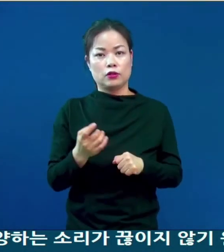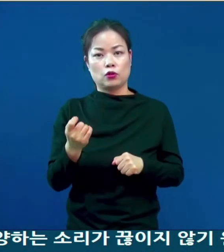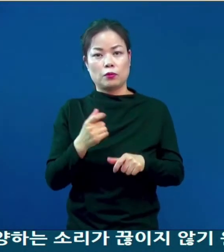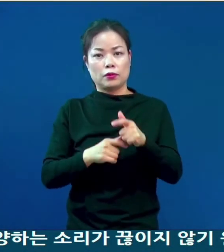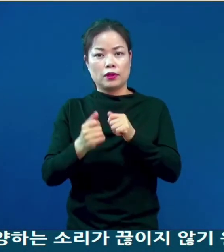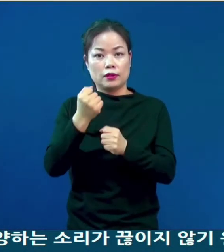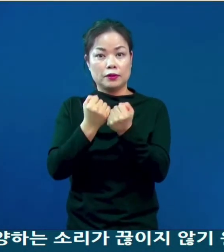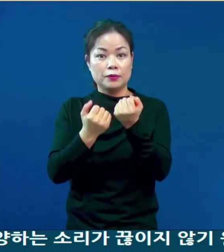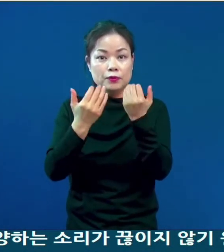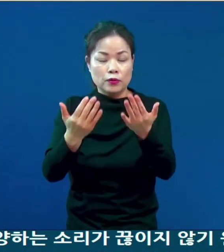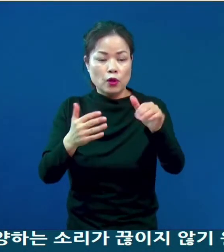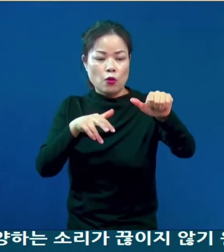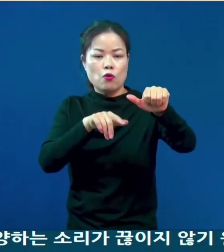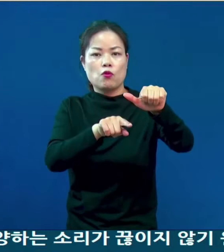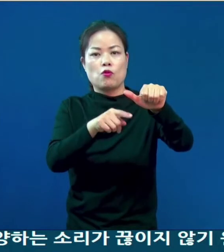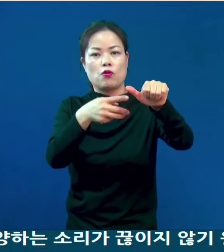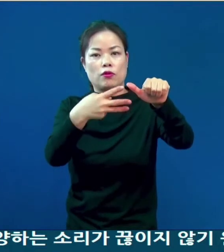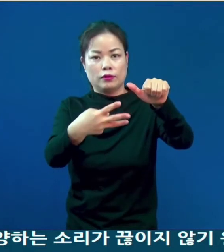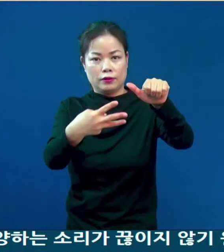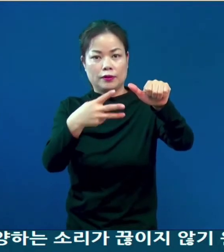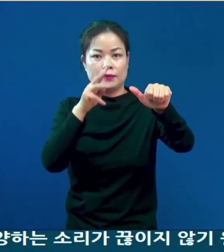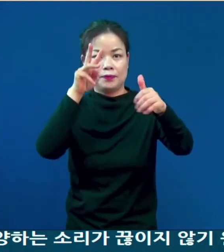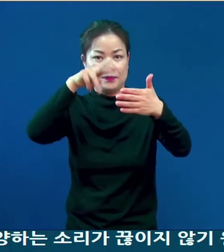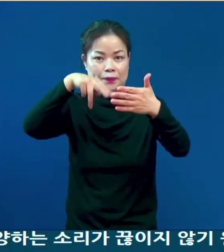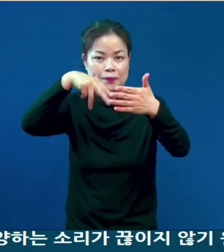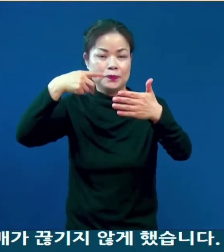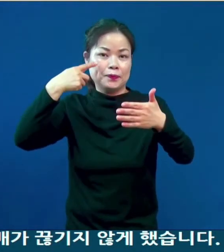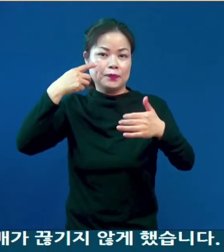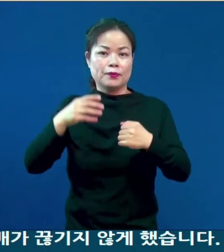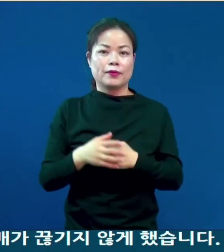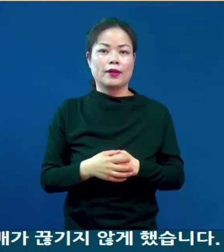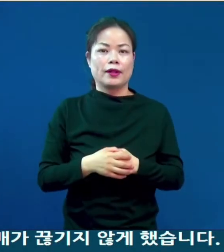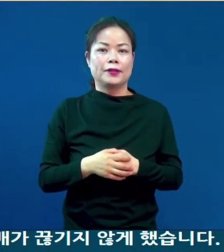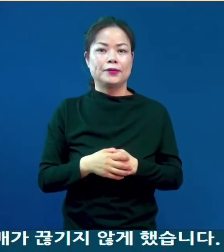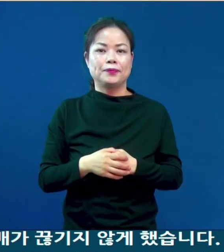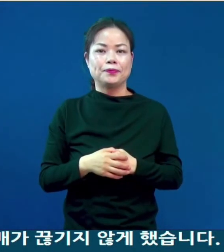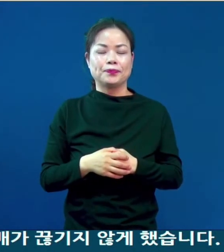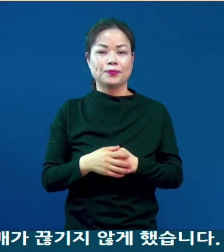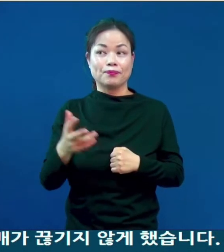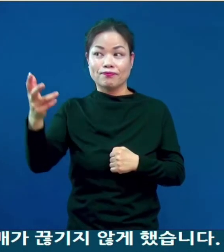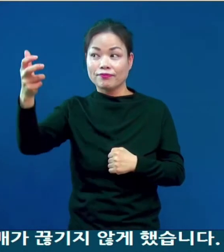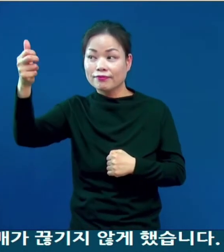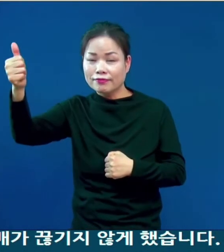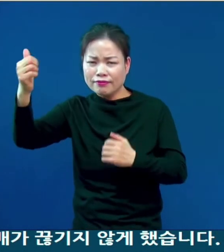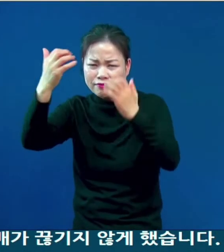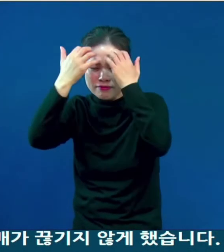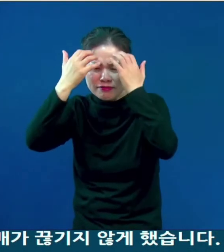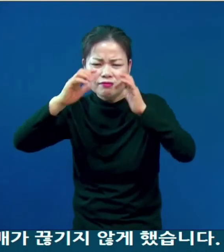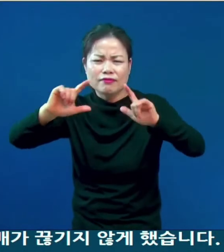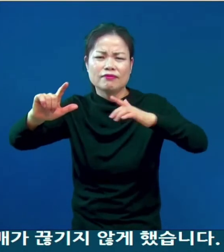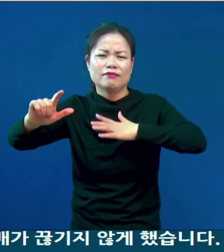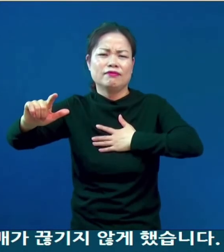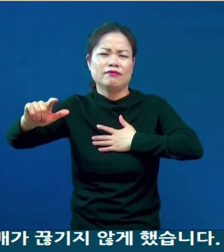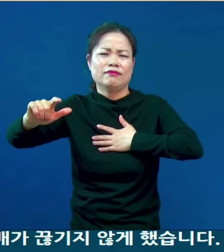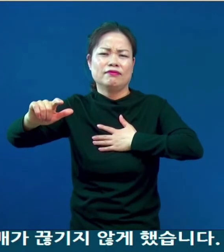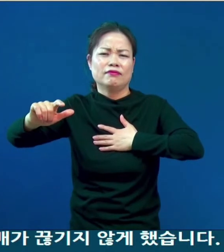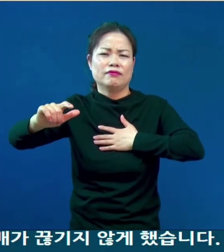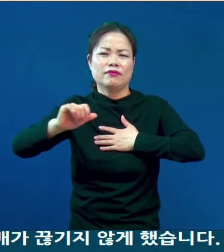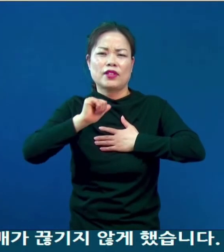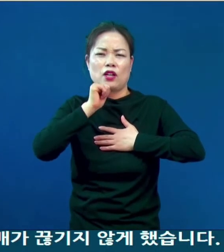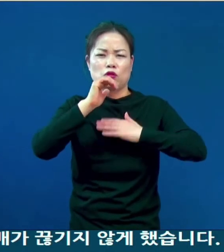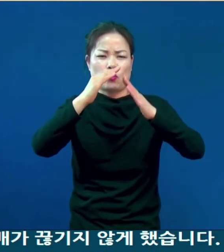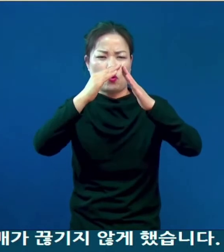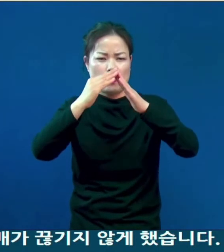더 설명을 합니다. 우리 5절 말씀을 또 한번 읽어보도록 하겠습니다. 시작. 여호와께서 환난 날에 나를 그의 조막 속에